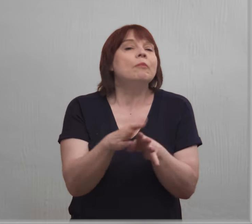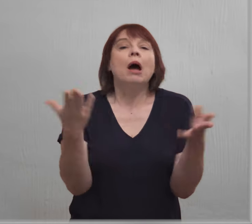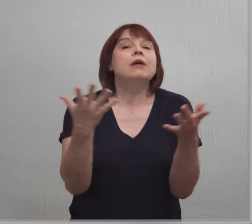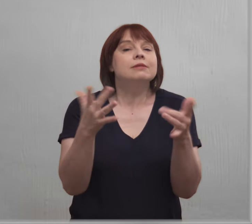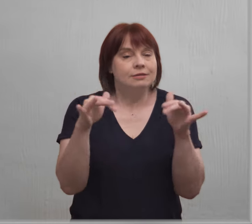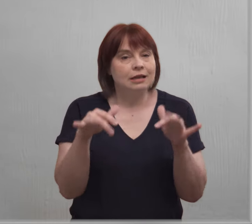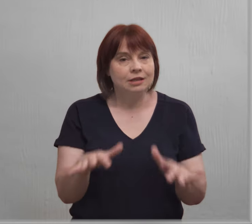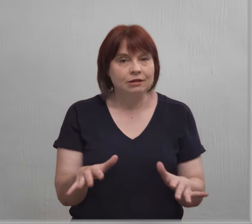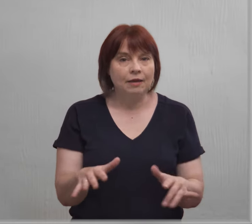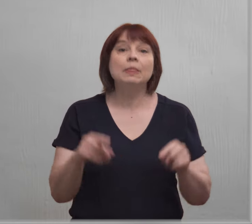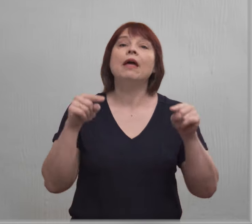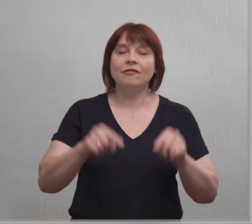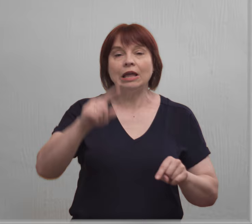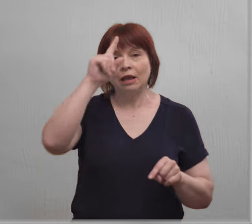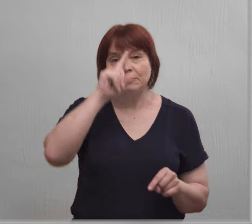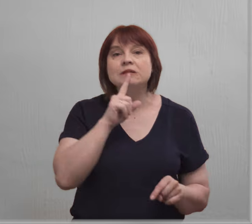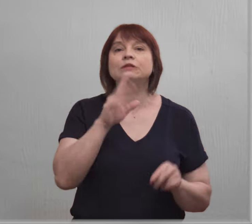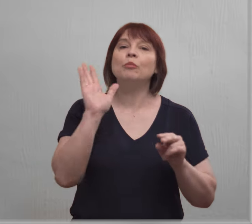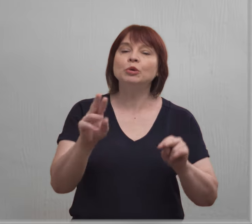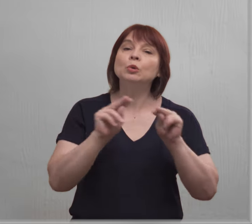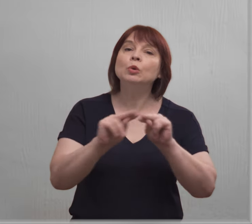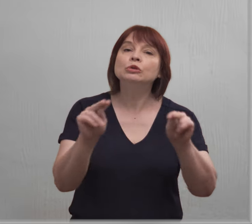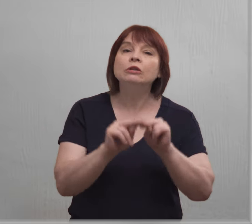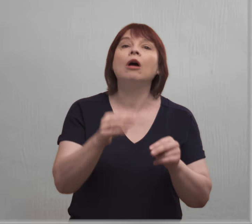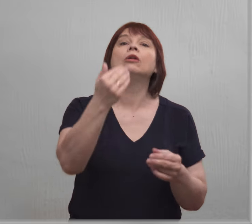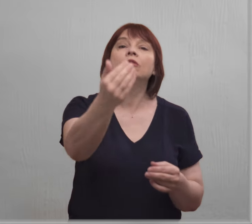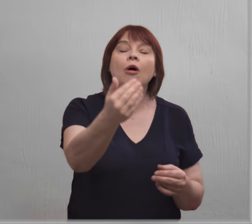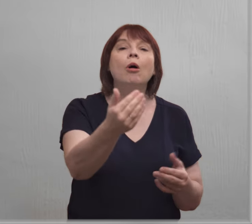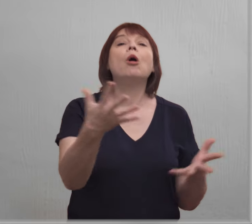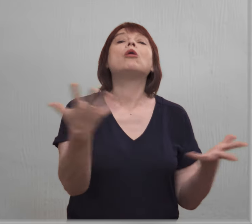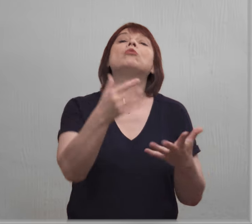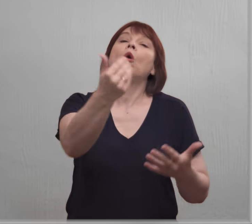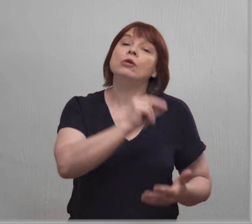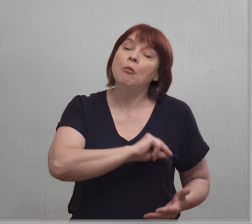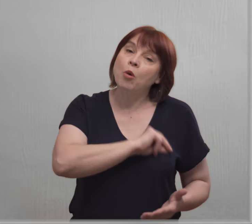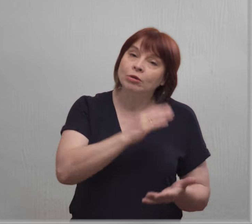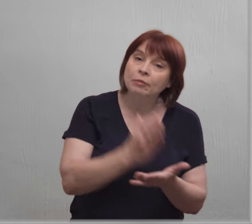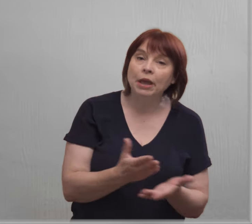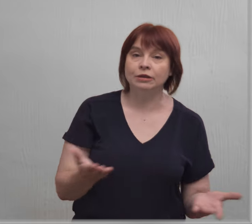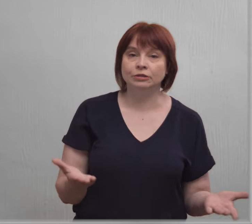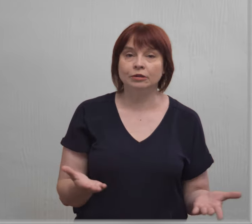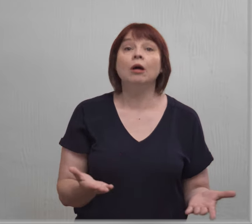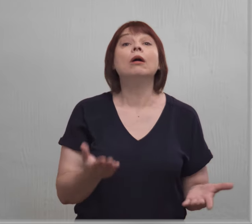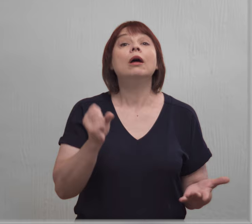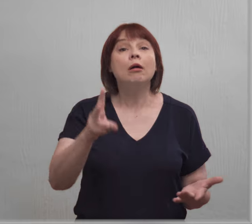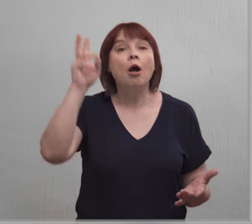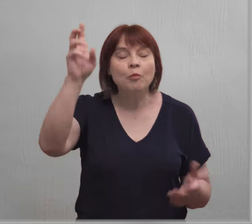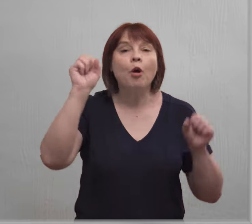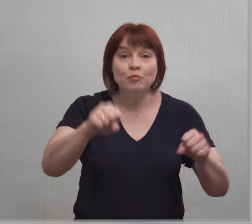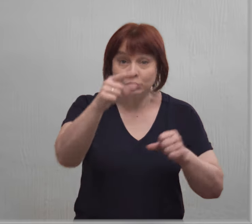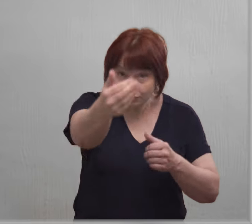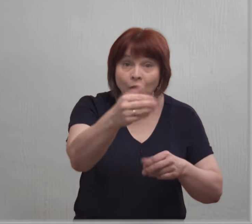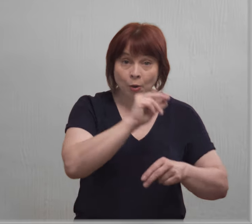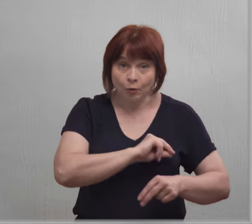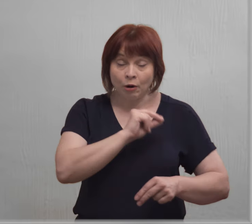И в этом месяце будет также говориться о твоей профессиональной деятельности и о том, как Господь может быть с тобой везде,